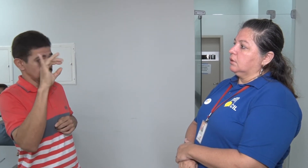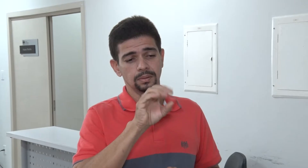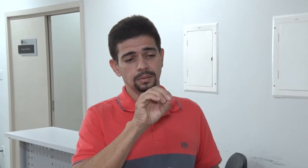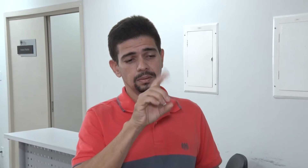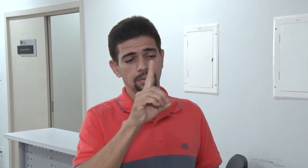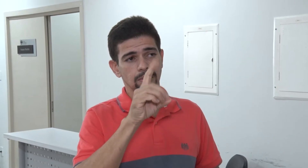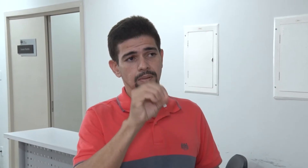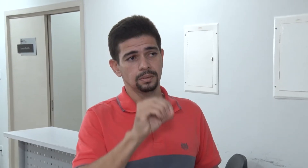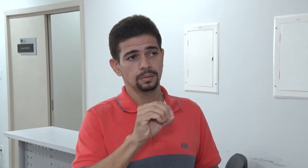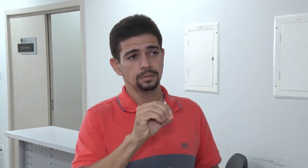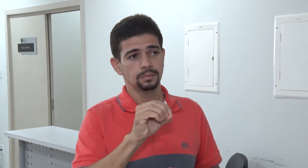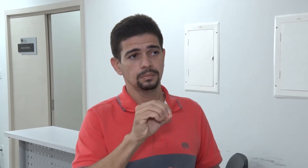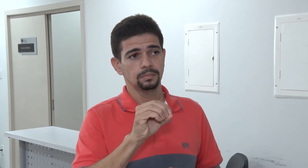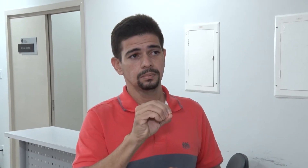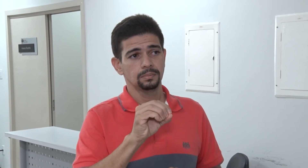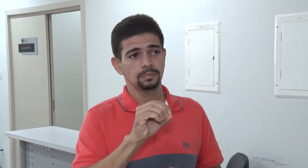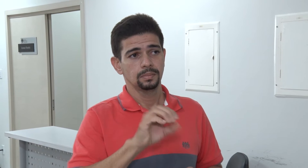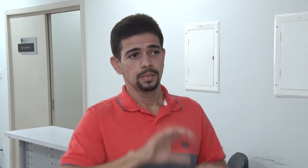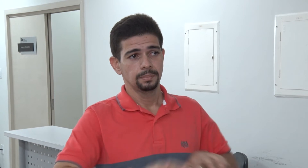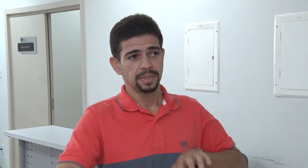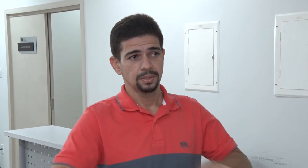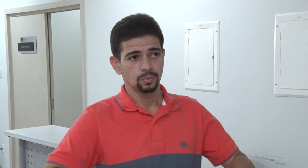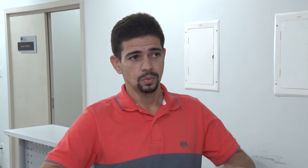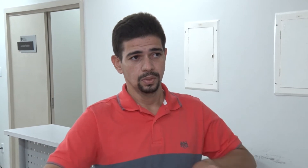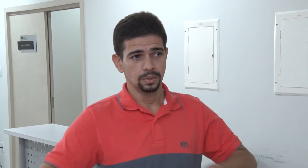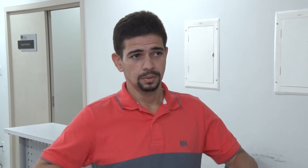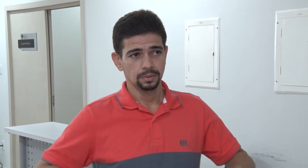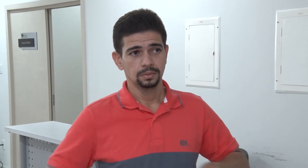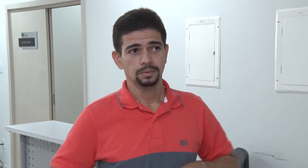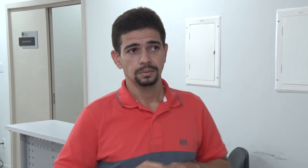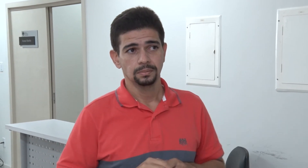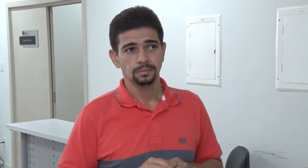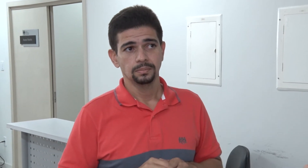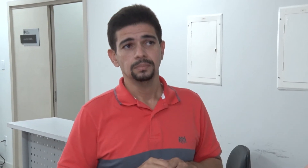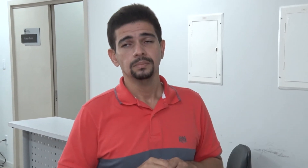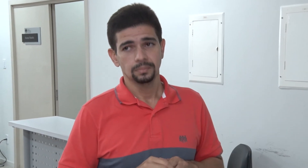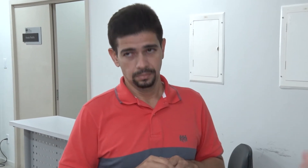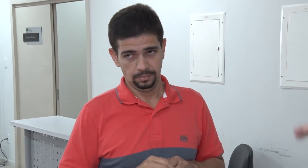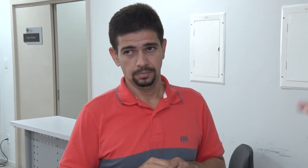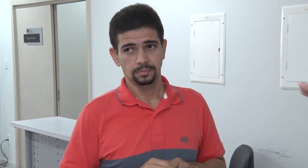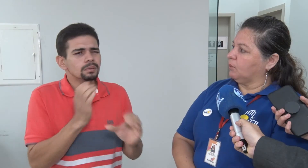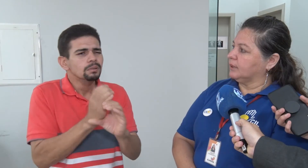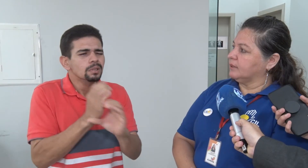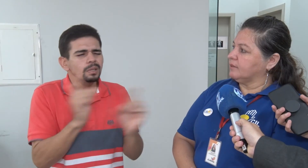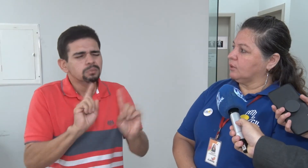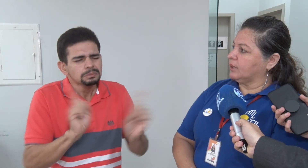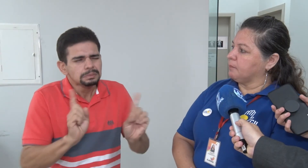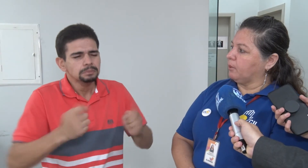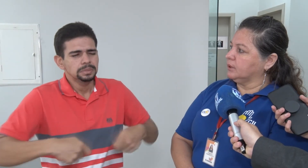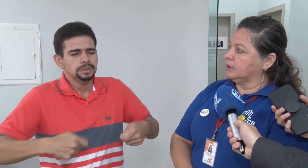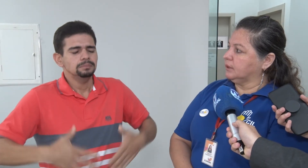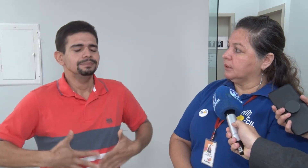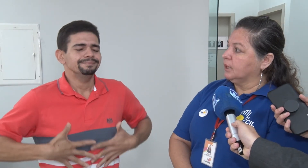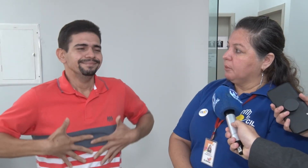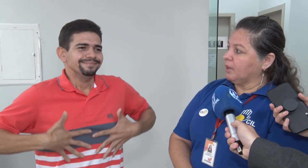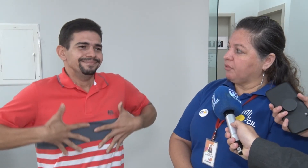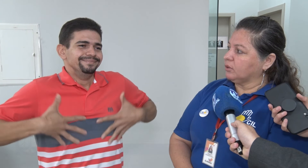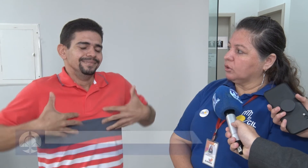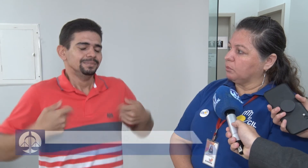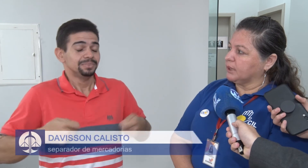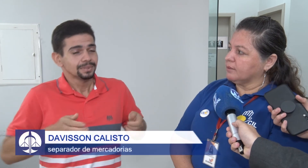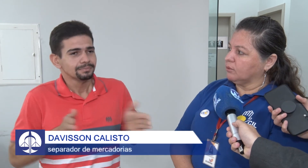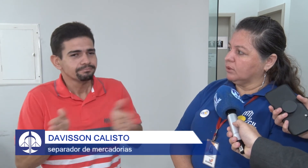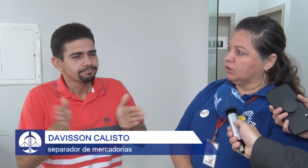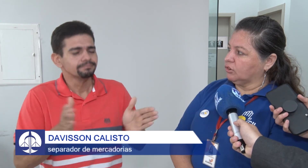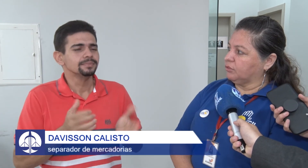intérprete, garantindo que o processo deles possa fluir de maneira rápida e tranquila. É uma atenção que é importante, porque